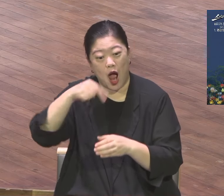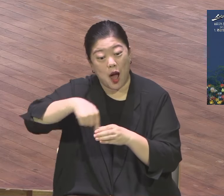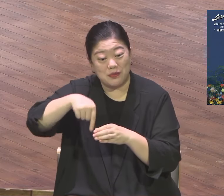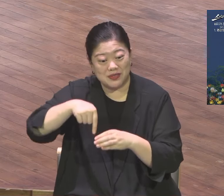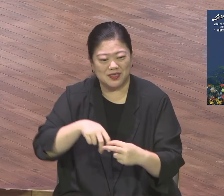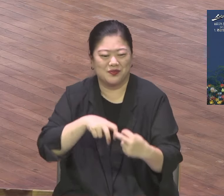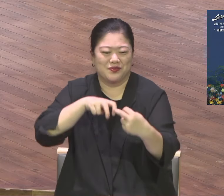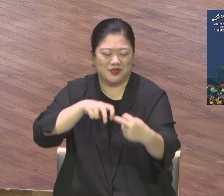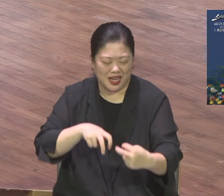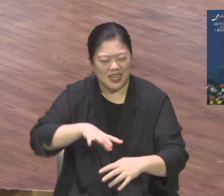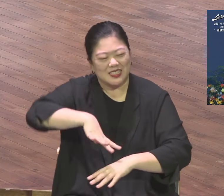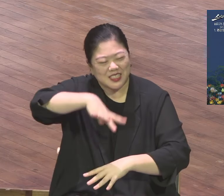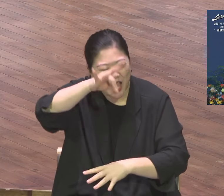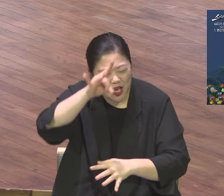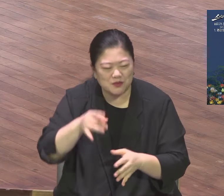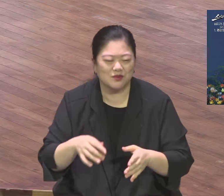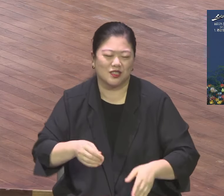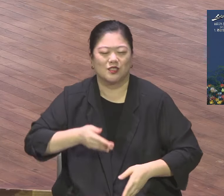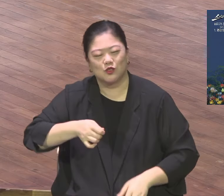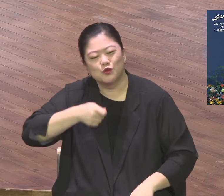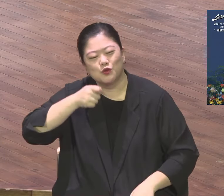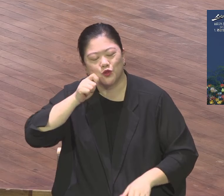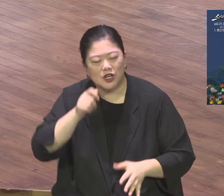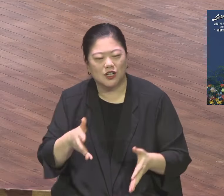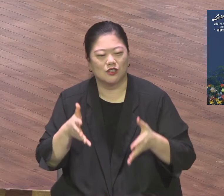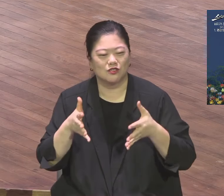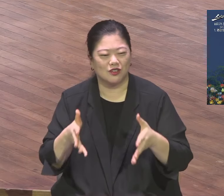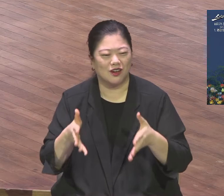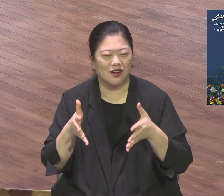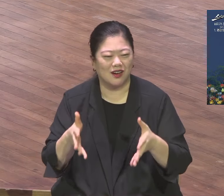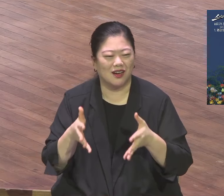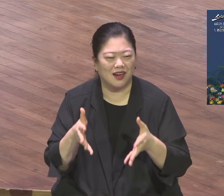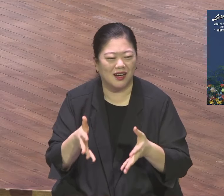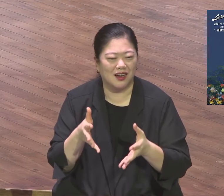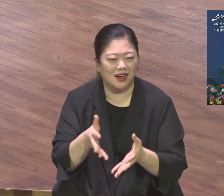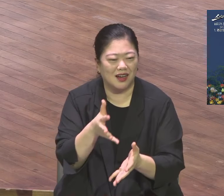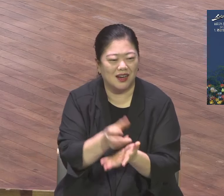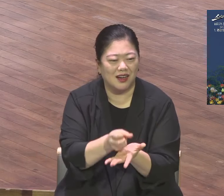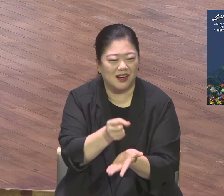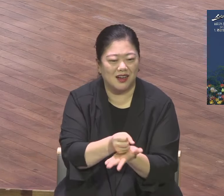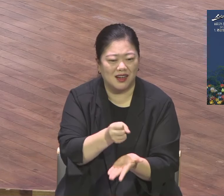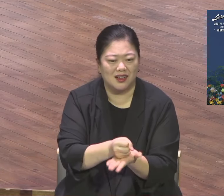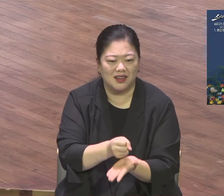이러면서 이제부터 사단 심부름 시작합니다. 은혜 받고 나가다 커피 한잔 하면서